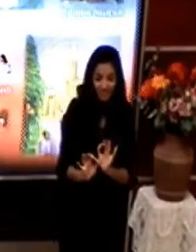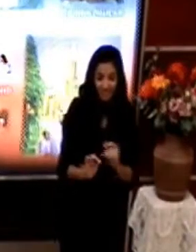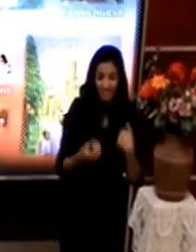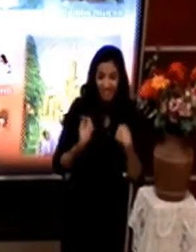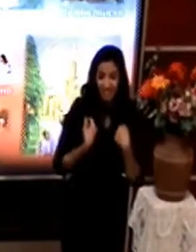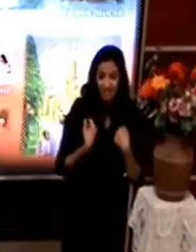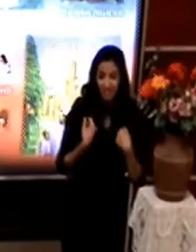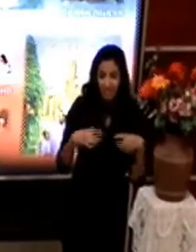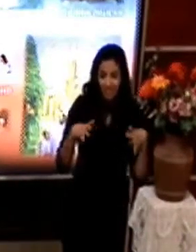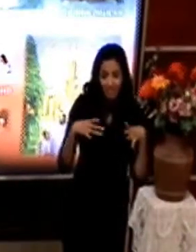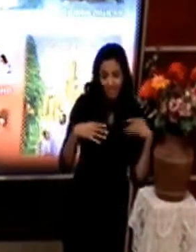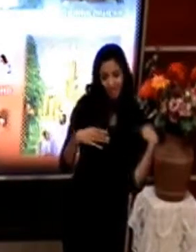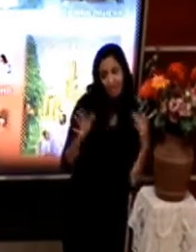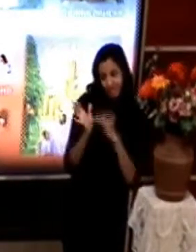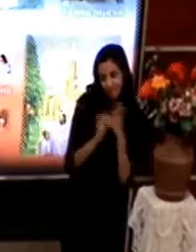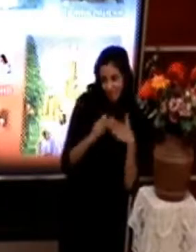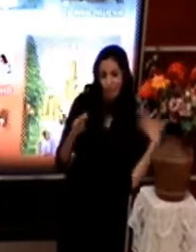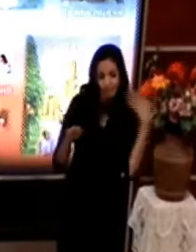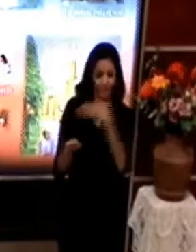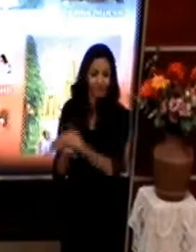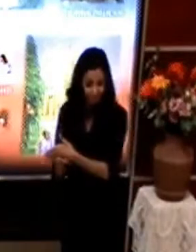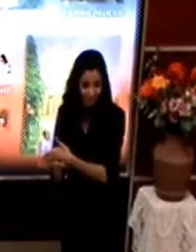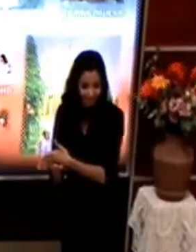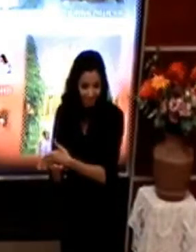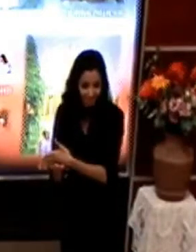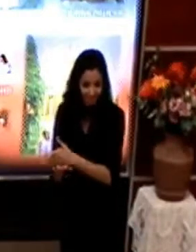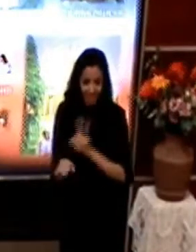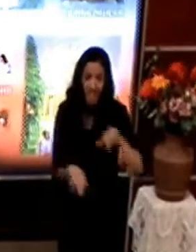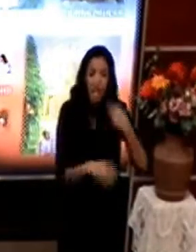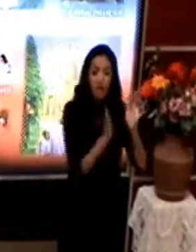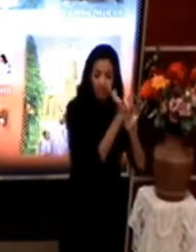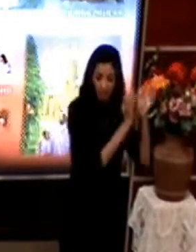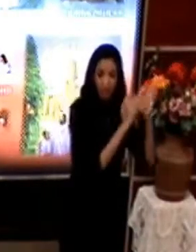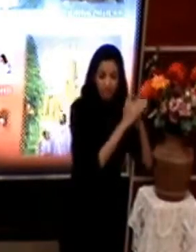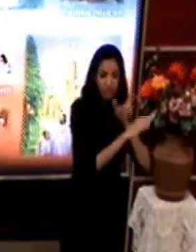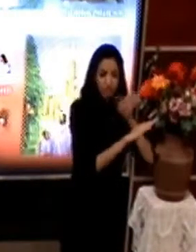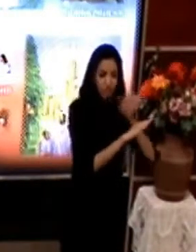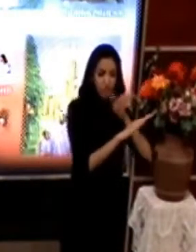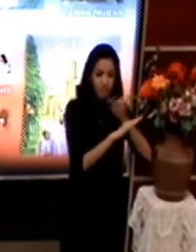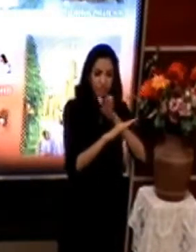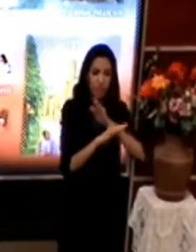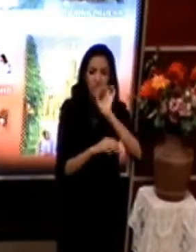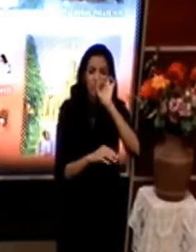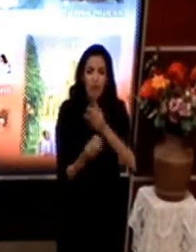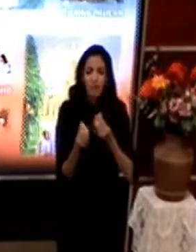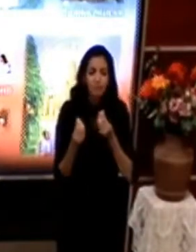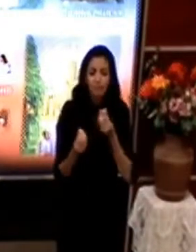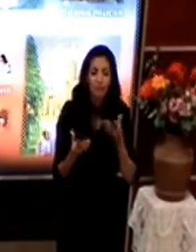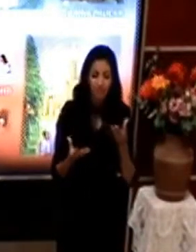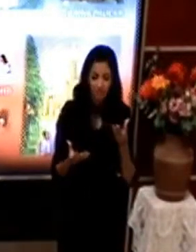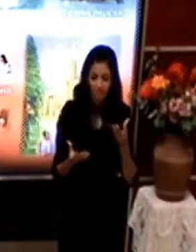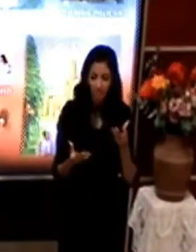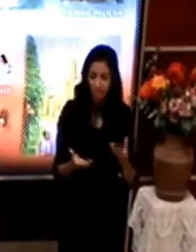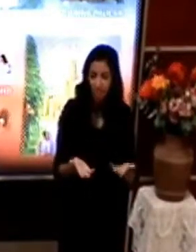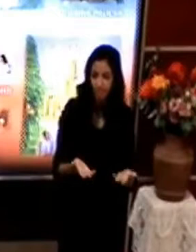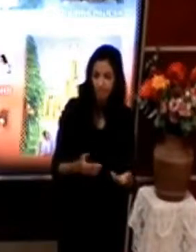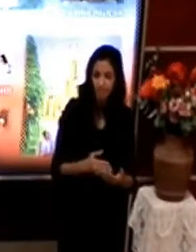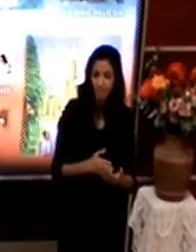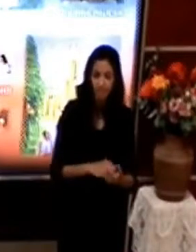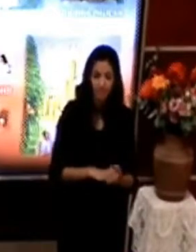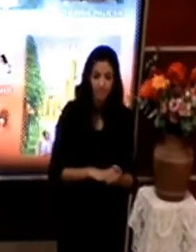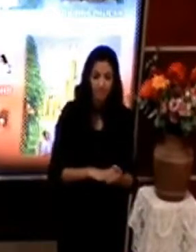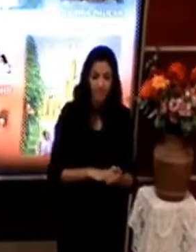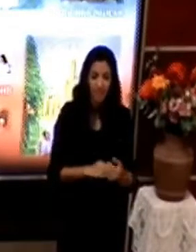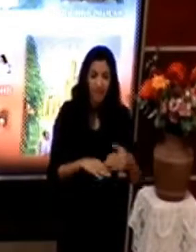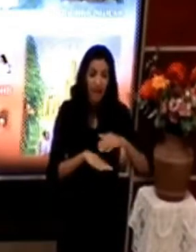verdad. Había ido otra vez a otras iglesias solamente porque tenía